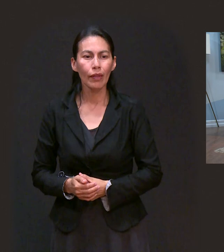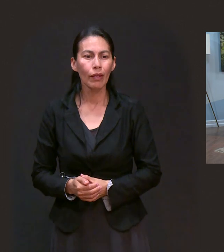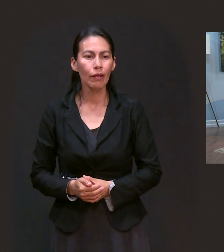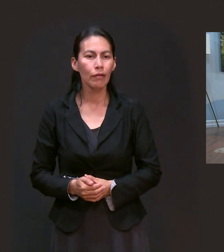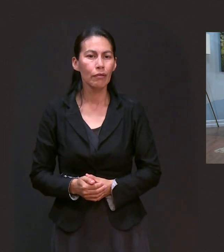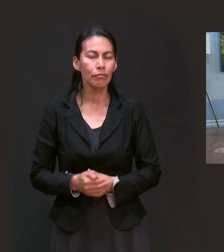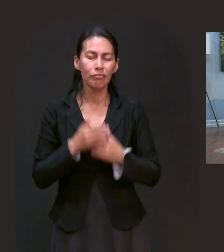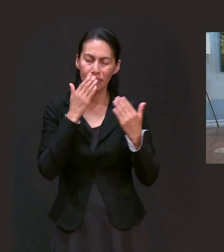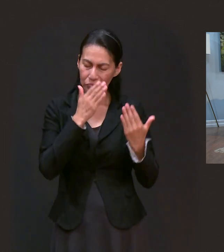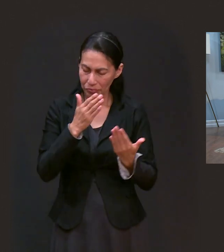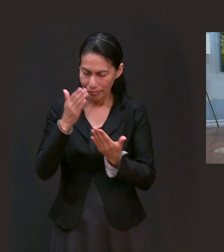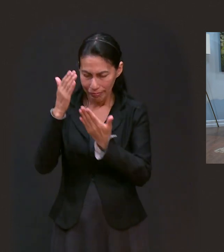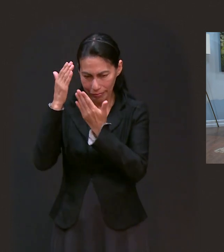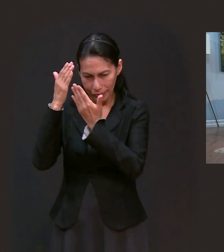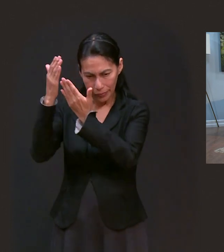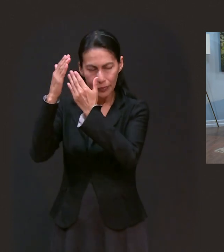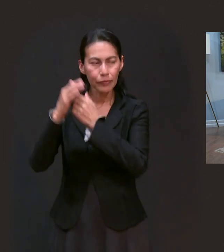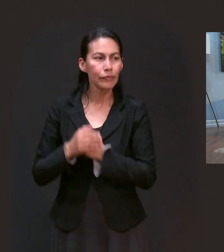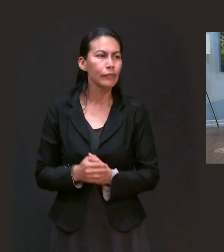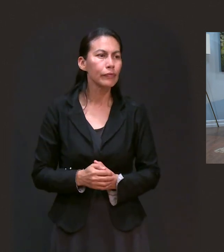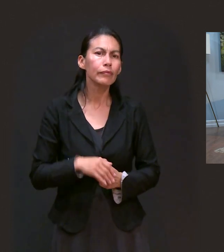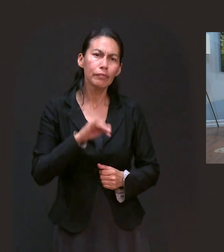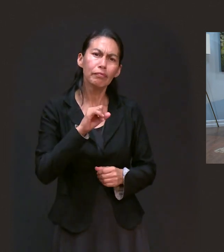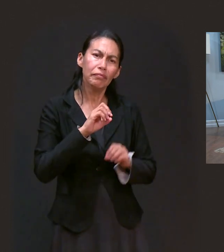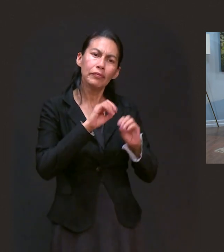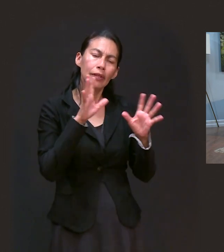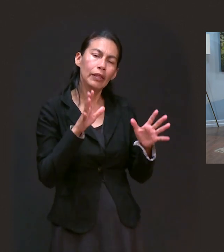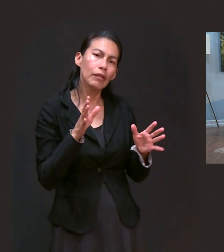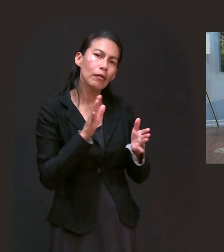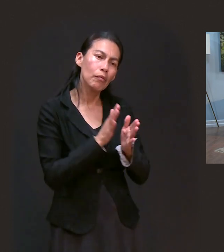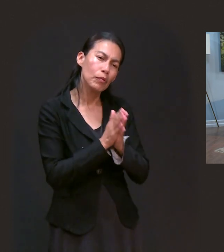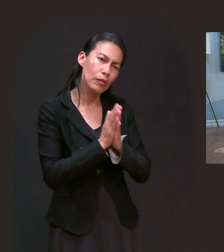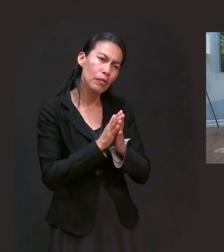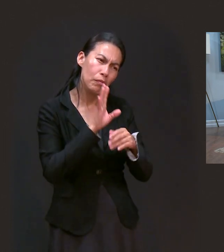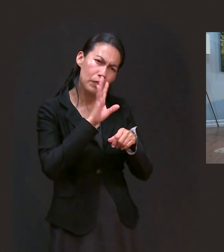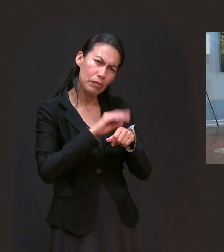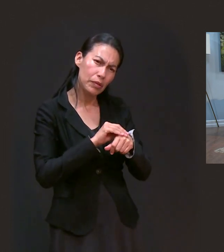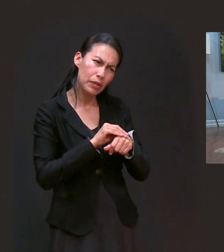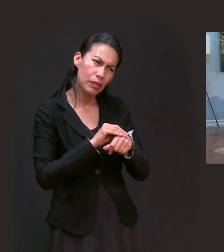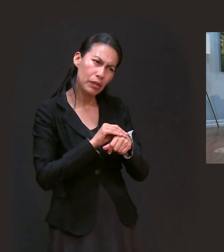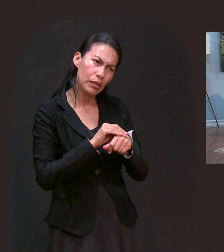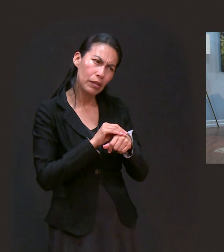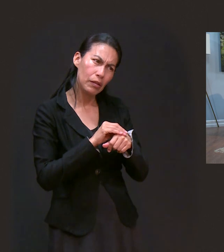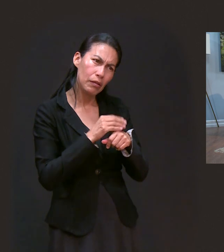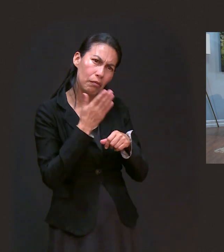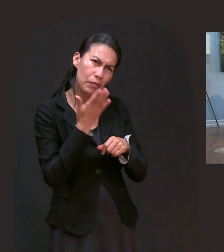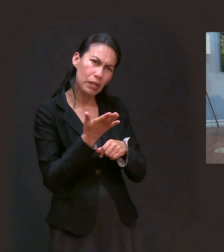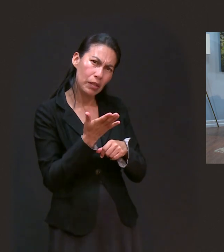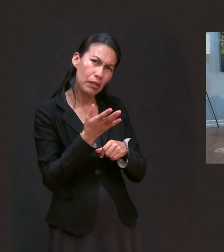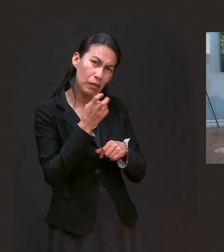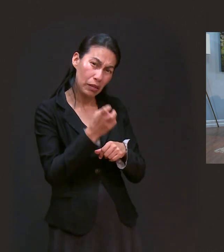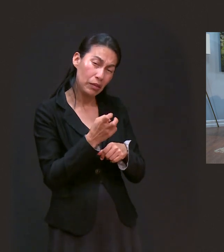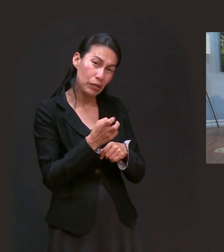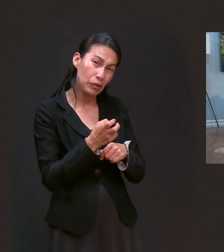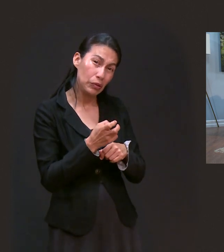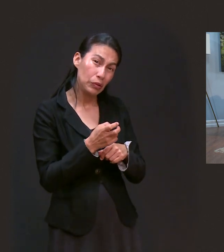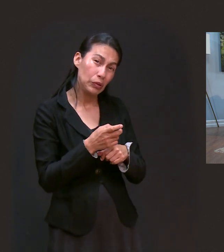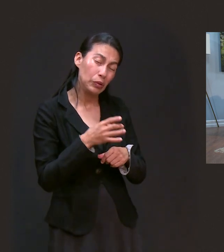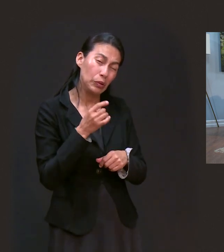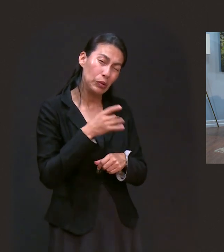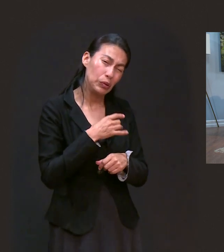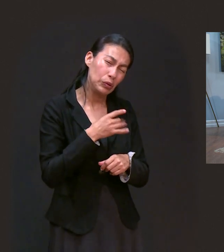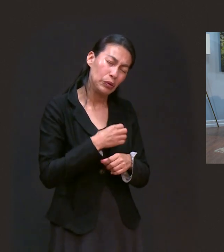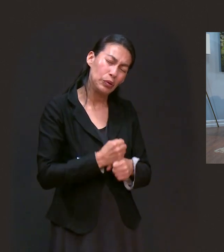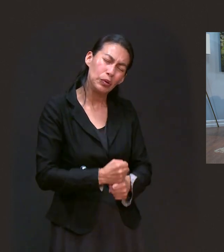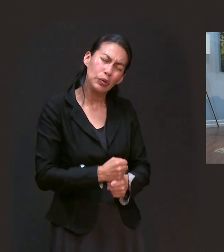nada más para su más alta gloria si me permite bastar yo sé que esos pedidos son